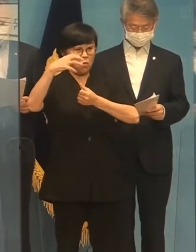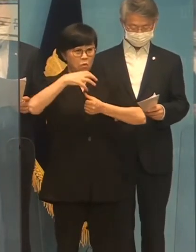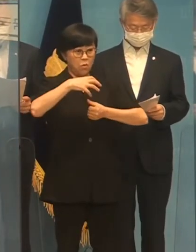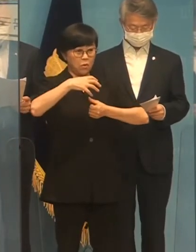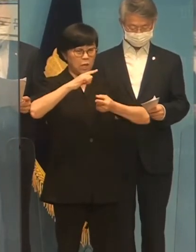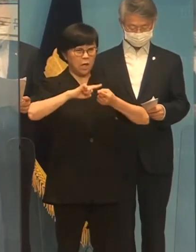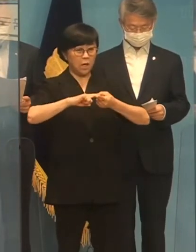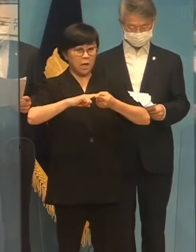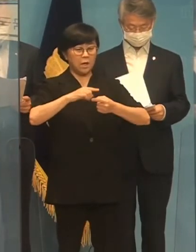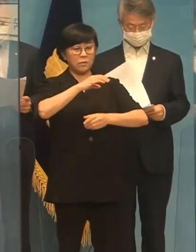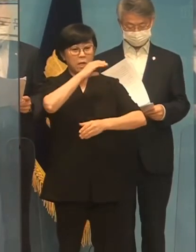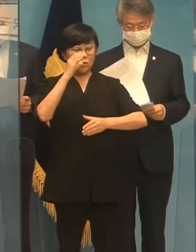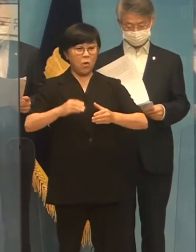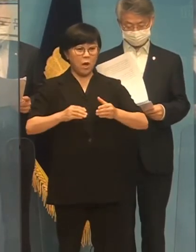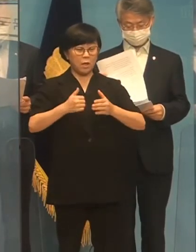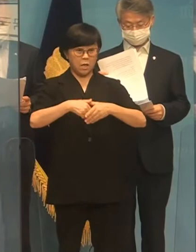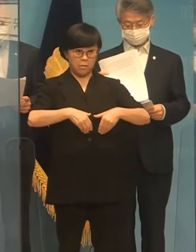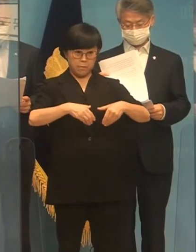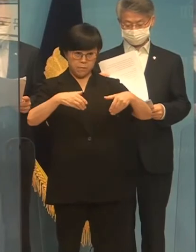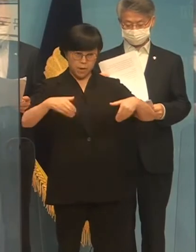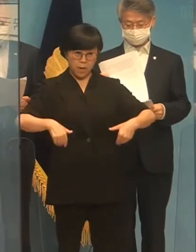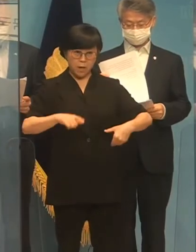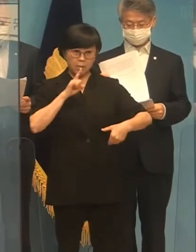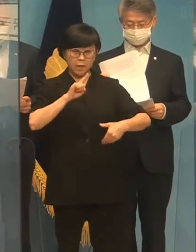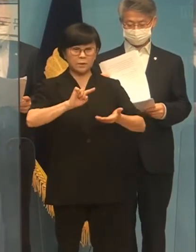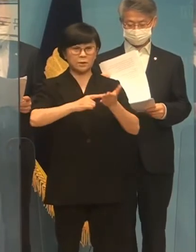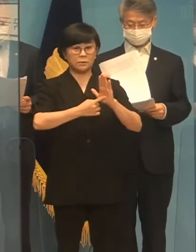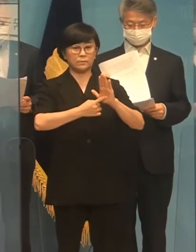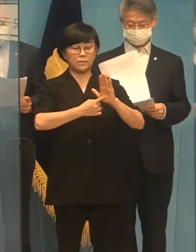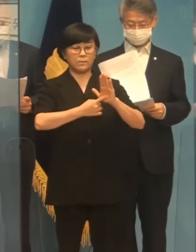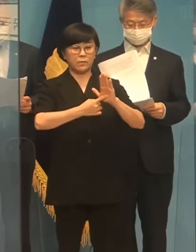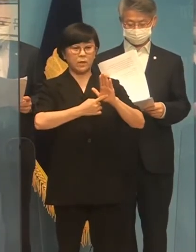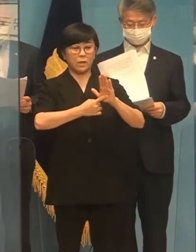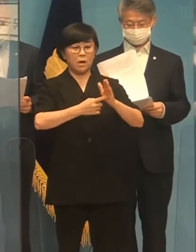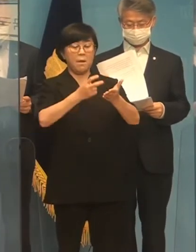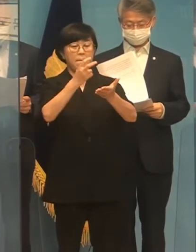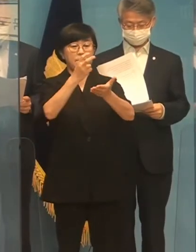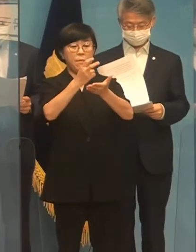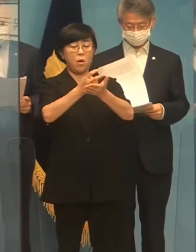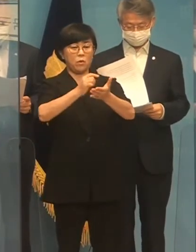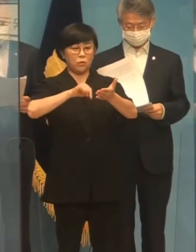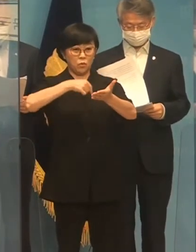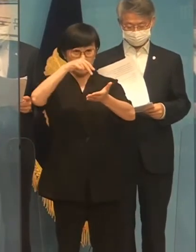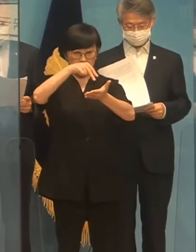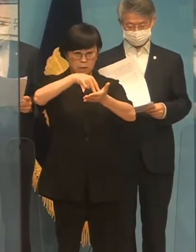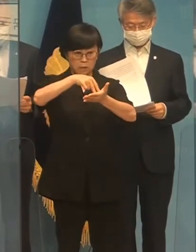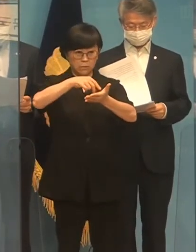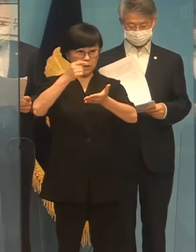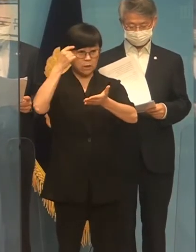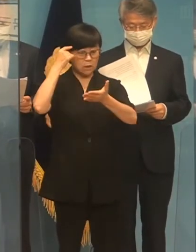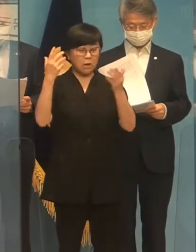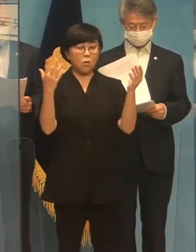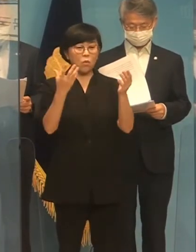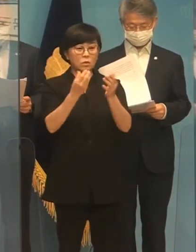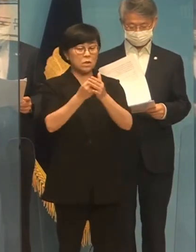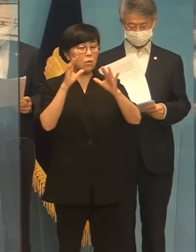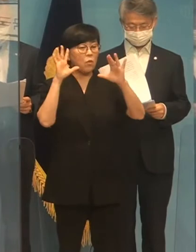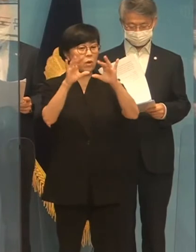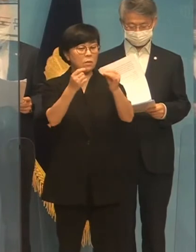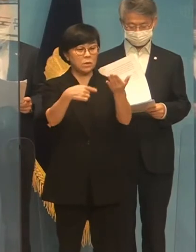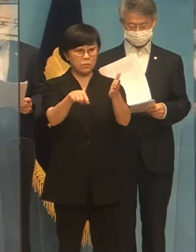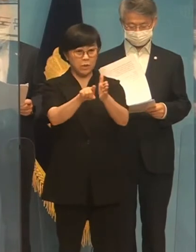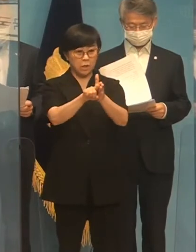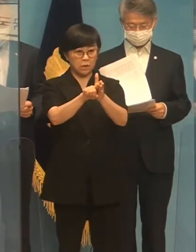공격에 의연하고 단호하게 대처하겠다고 천명하는 사법권 독립 의지가 온전한 공감을 얻기